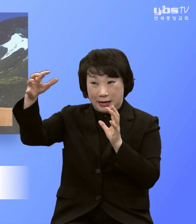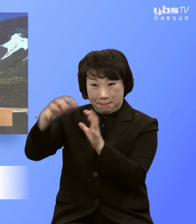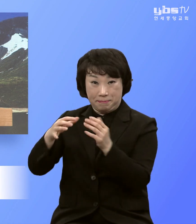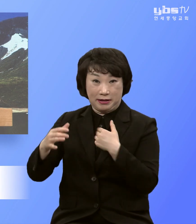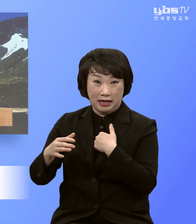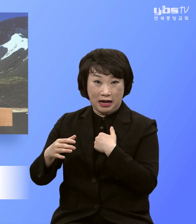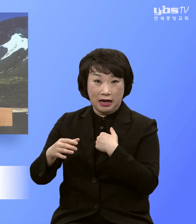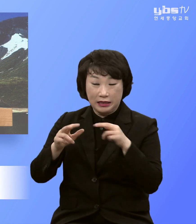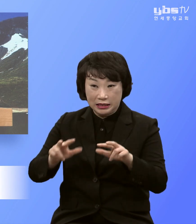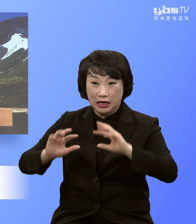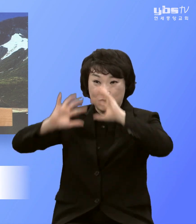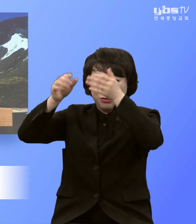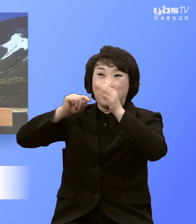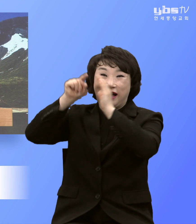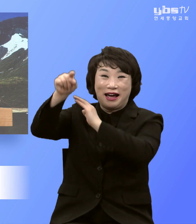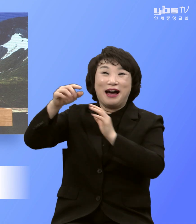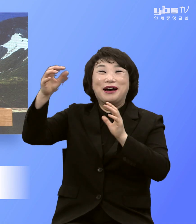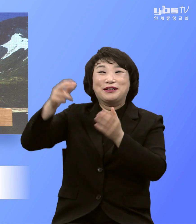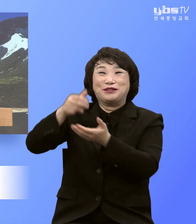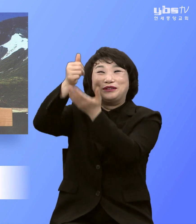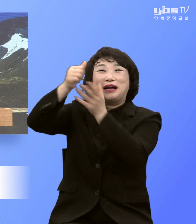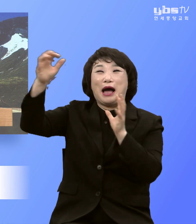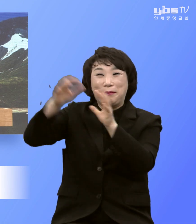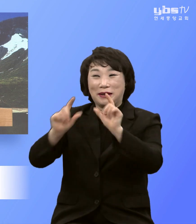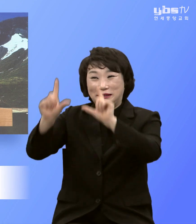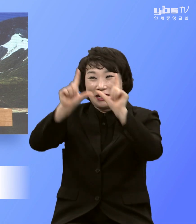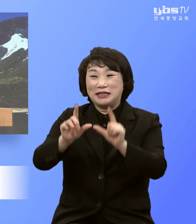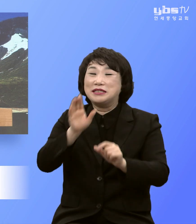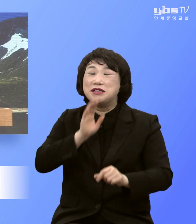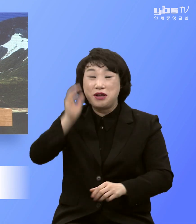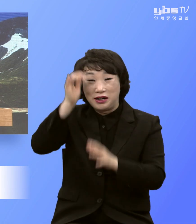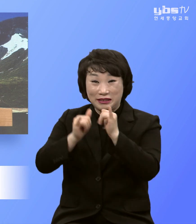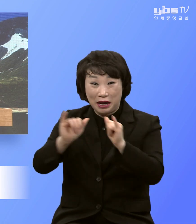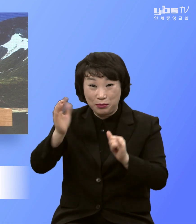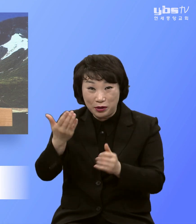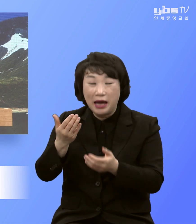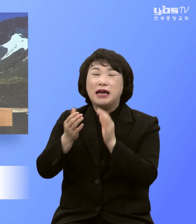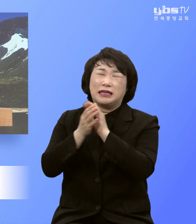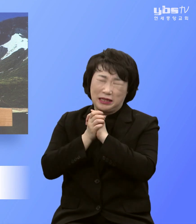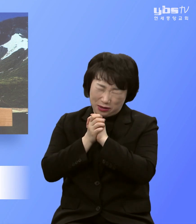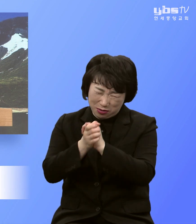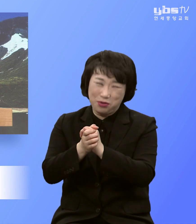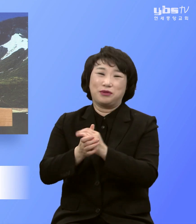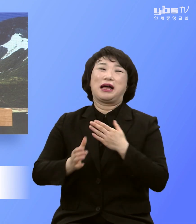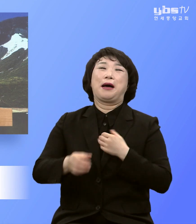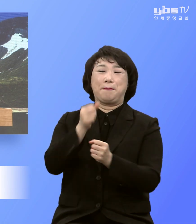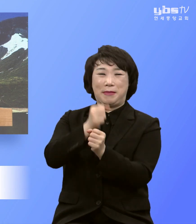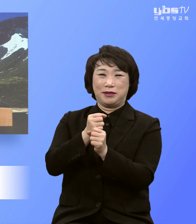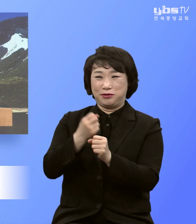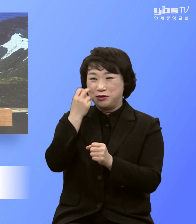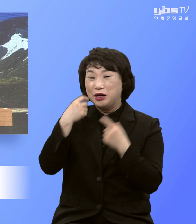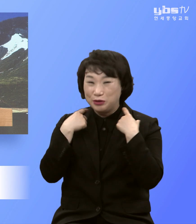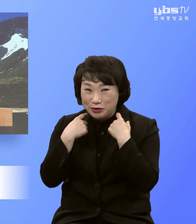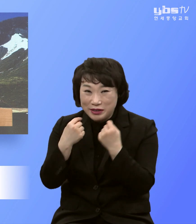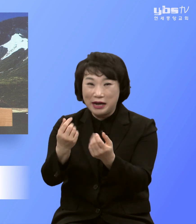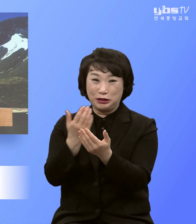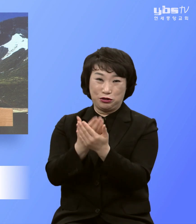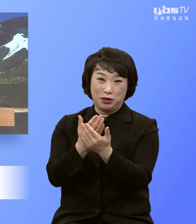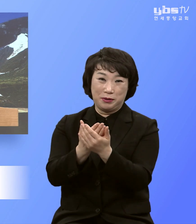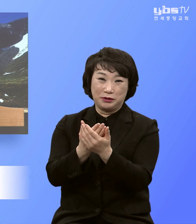하여 천국에서 함께 살 수 있는 신령한 사람이 되도록 기도로 나를 만들고 지켜나가게